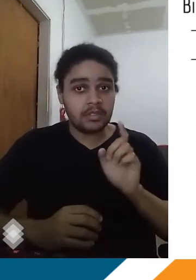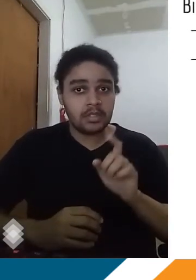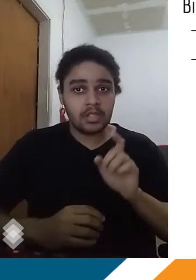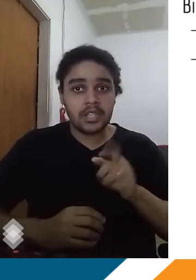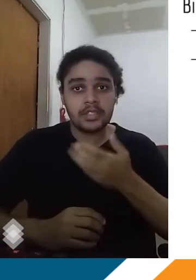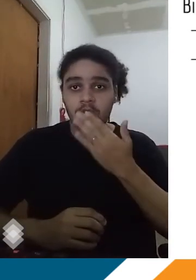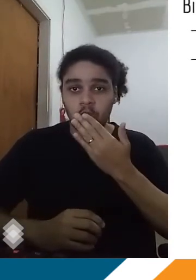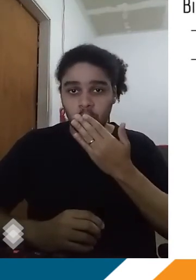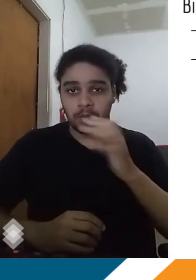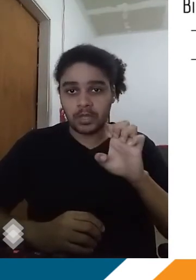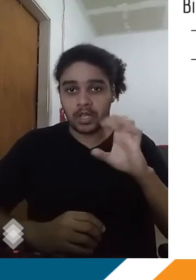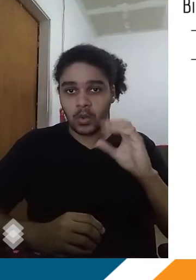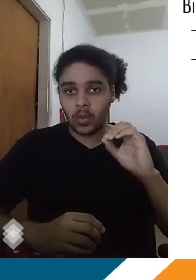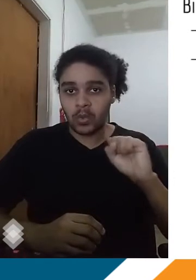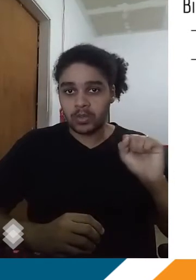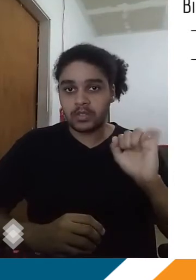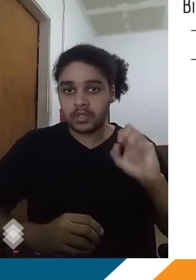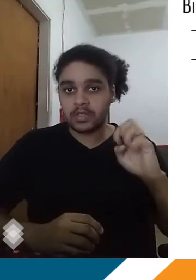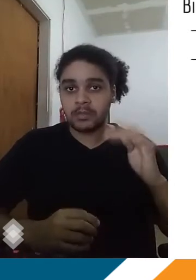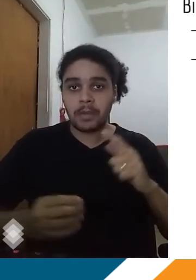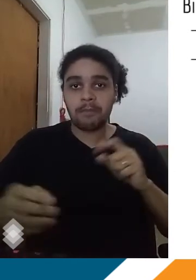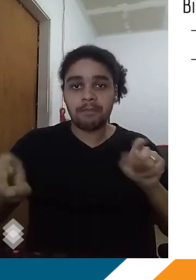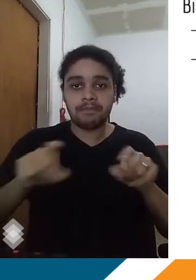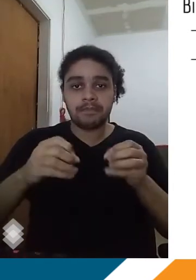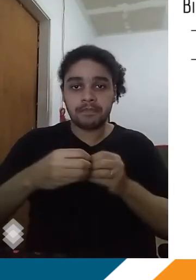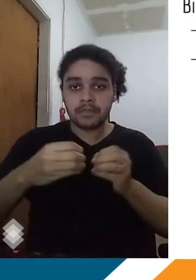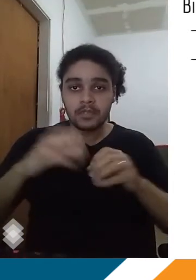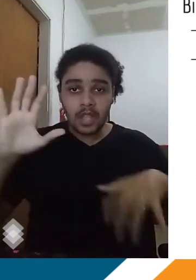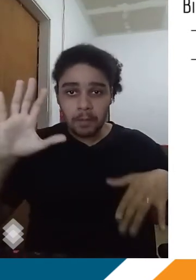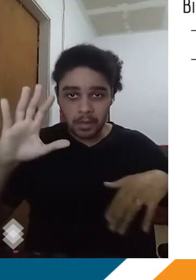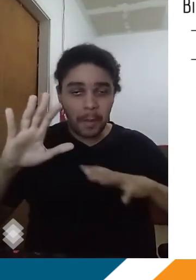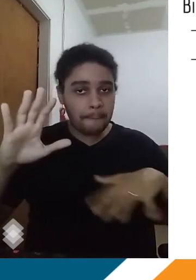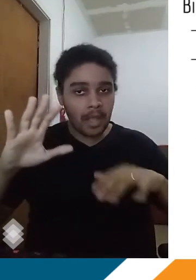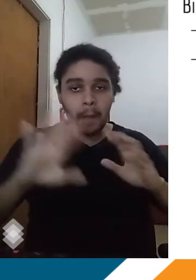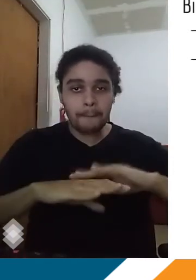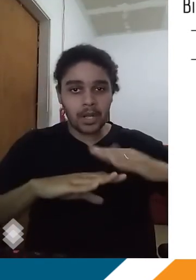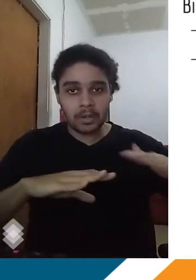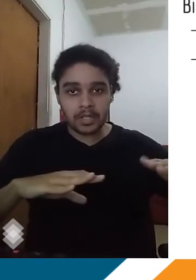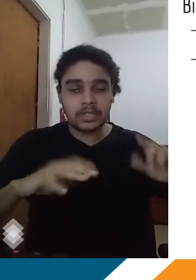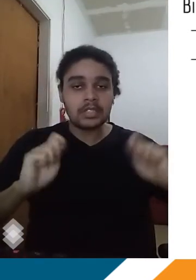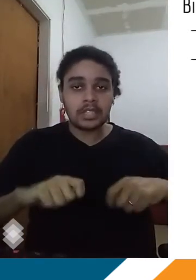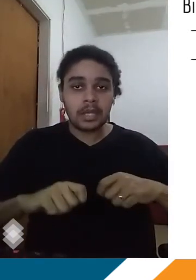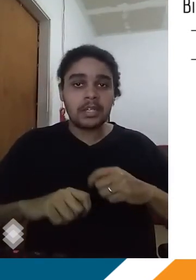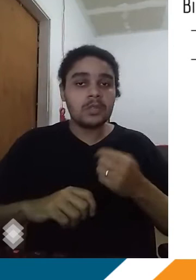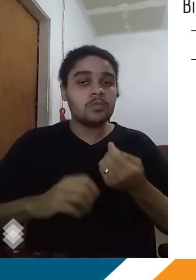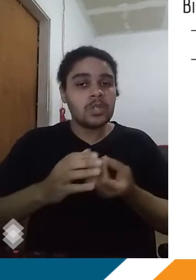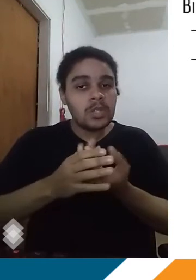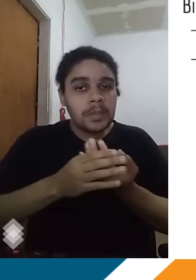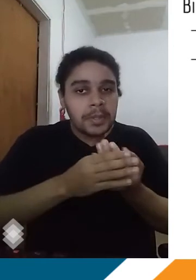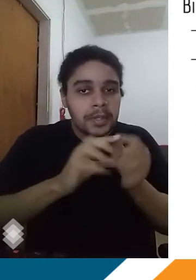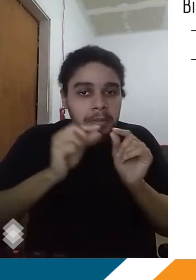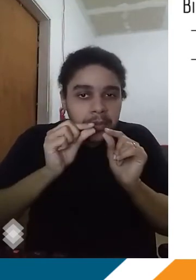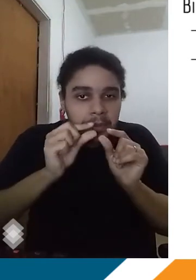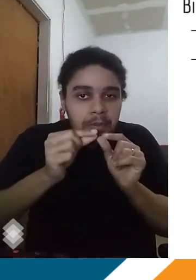Esse tipo de ecossistema próximo do mar possibilita espécies de pequeno porte, ou seja,